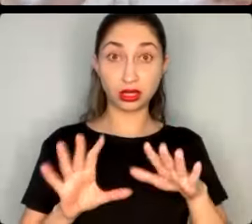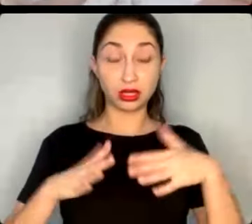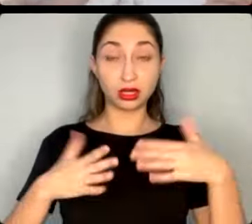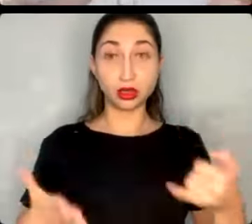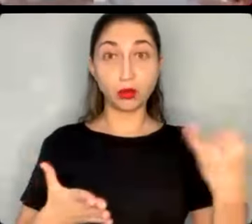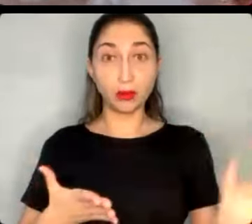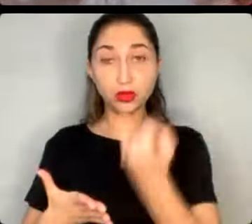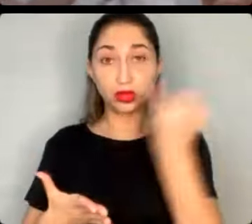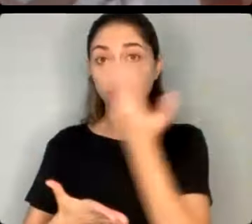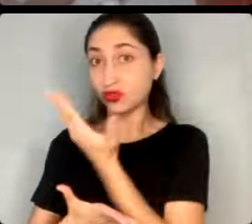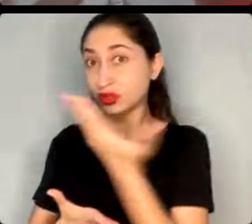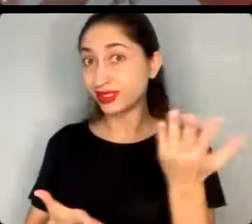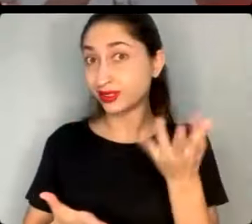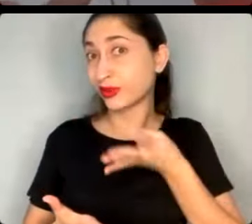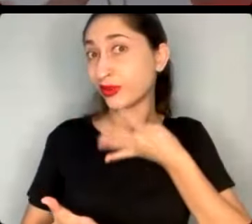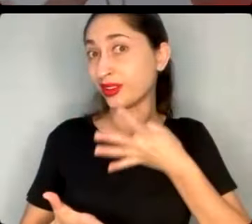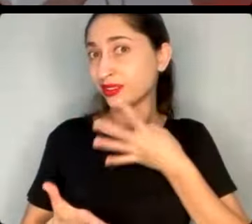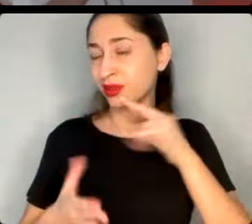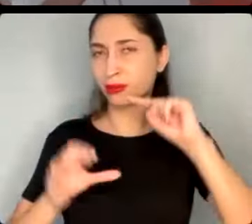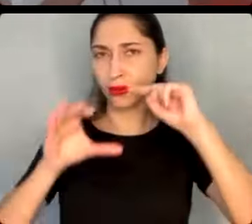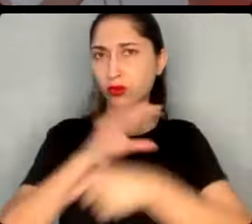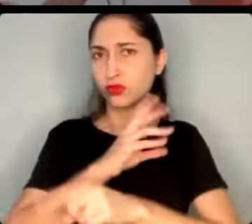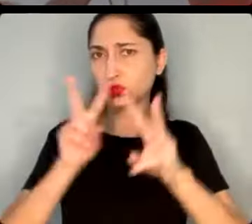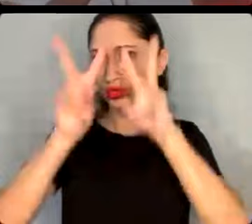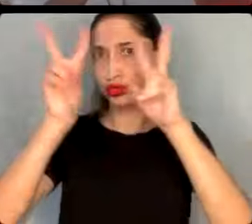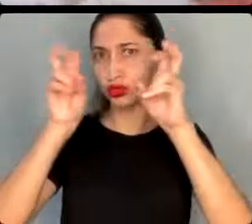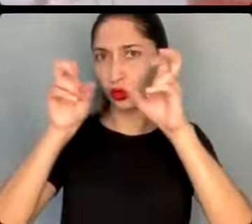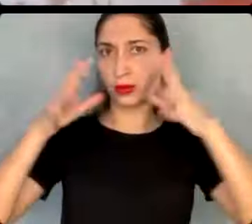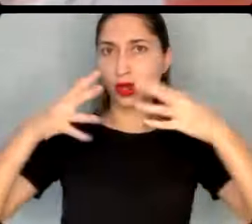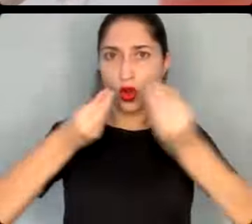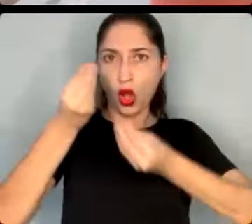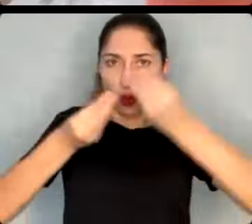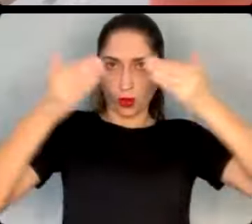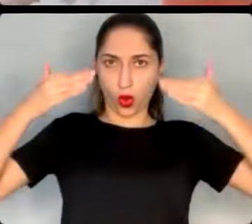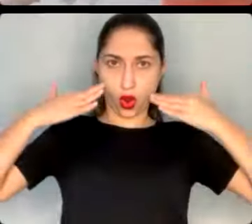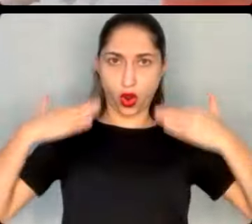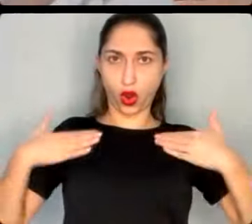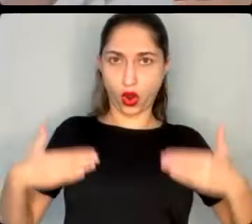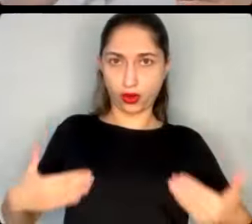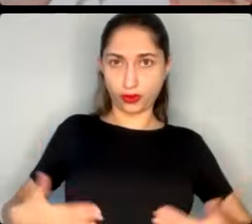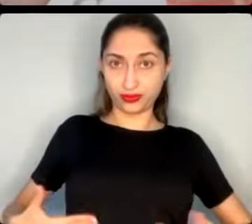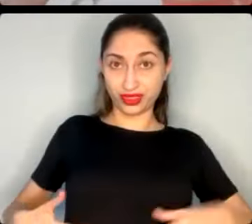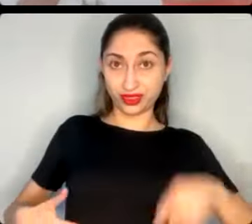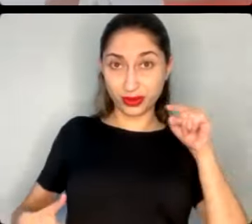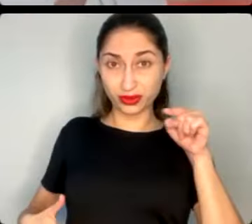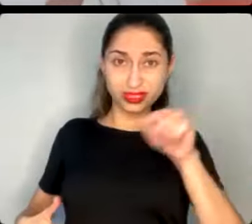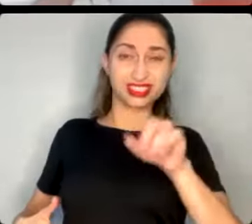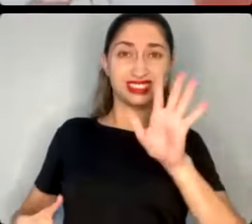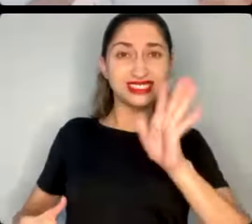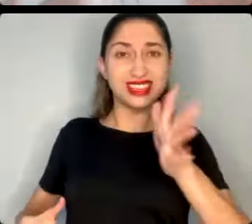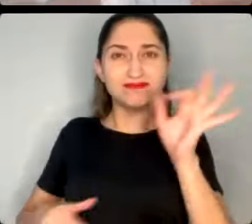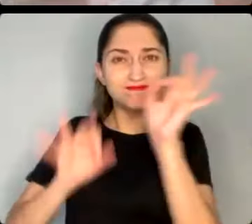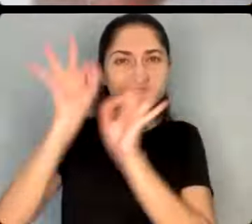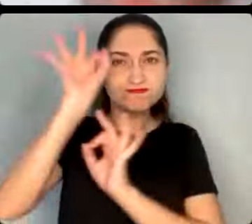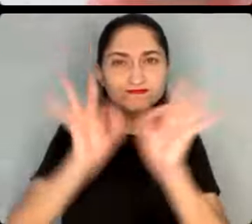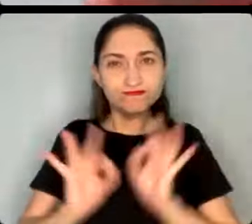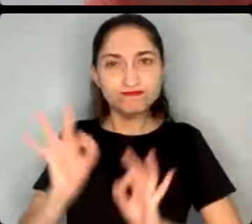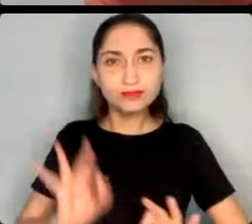disso, não é? E quando você vai uma vez estruturada essa região